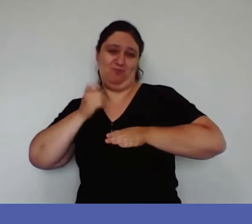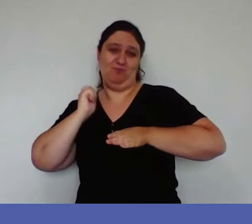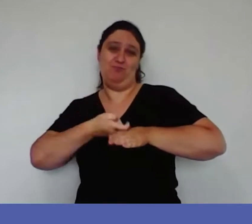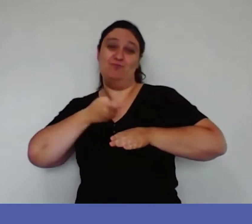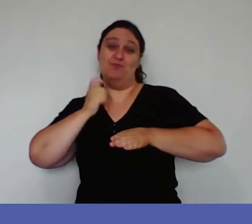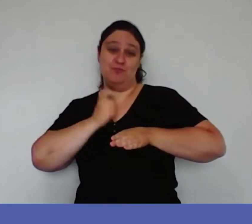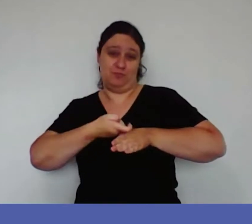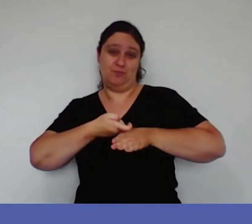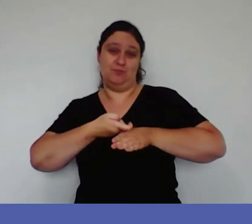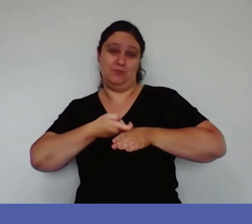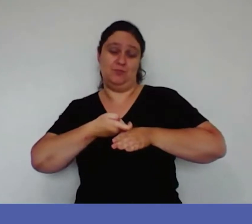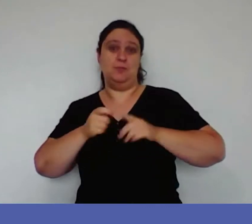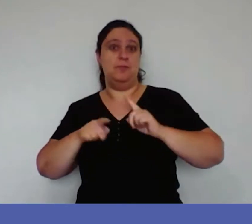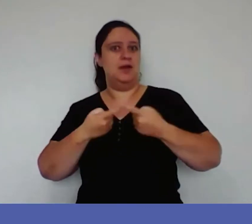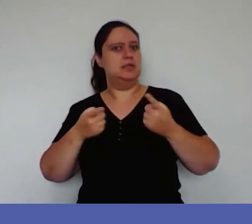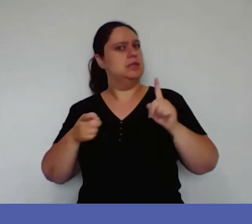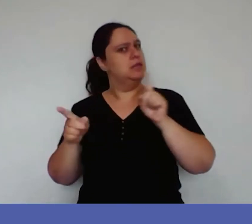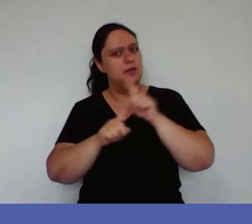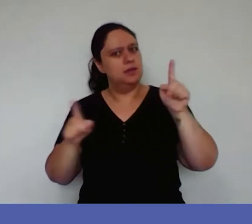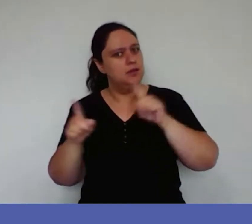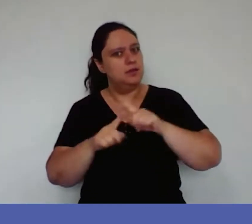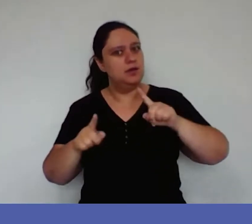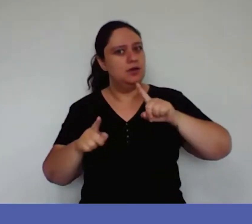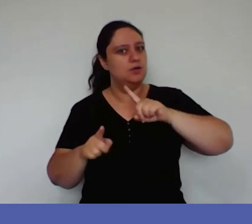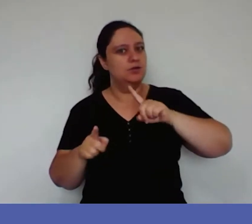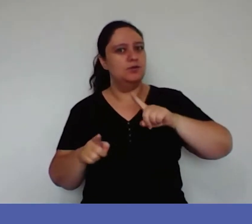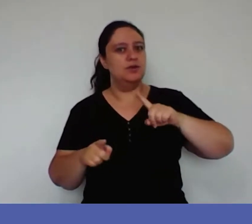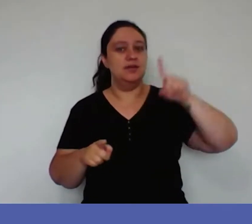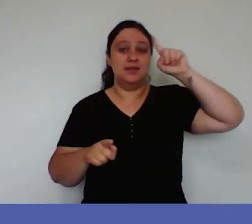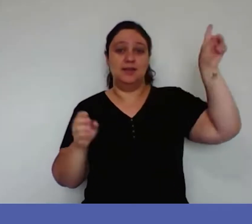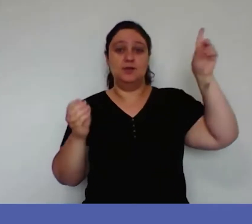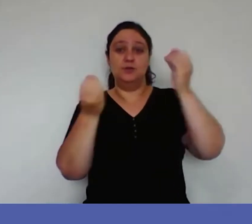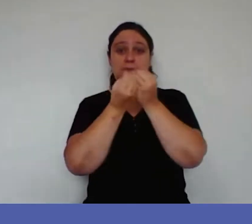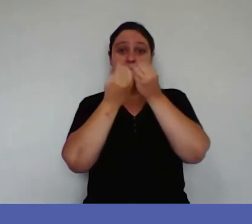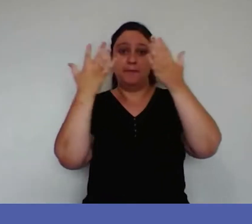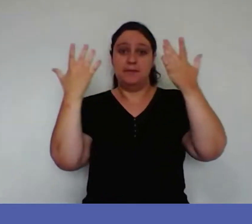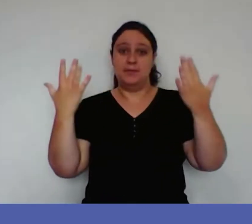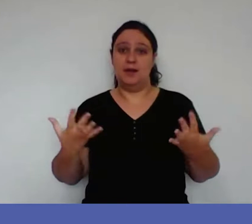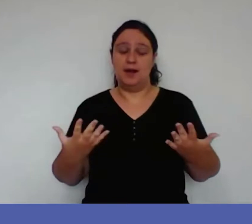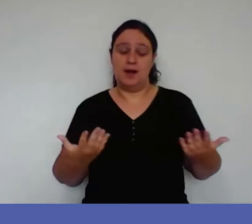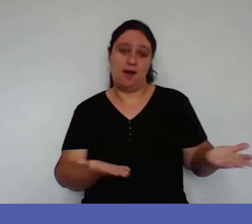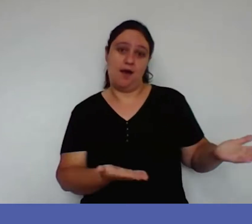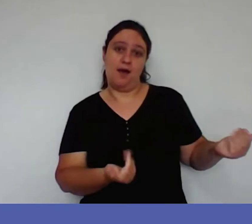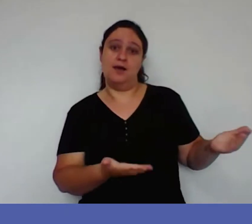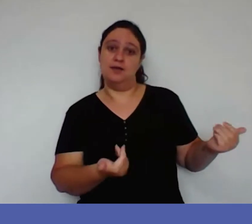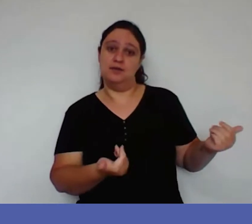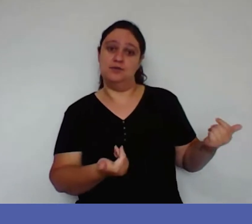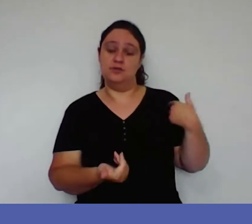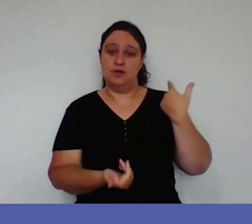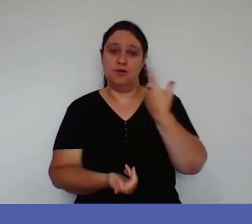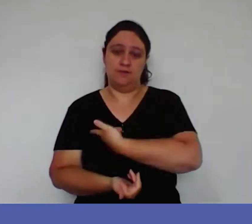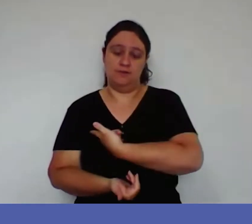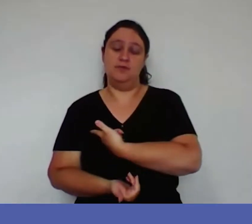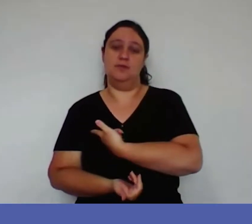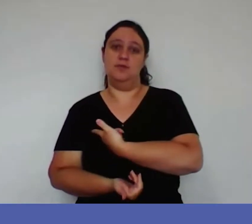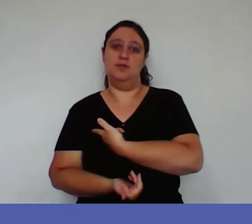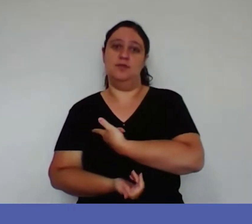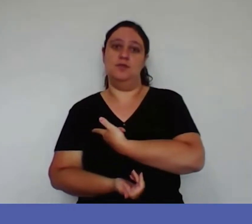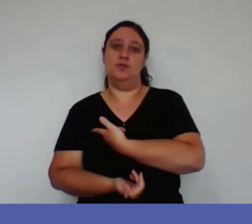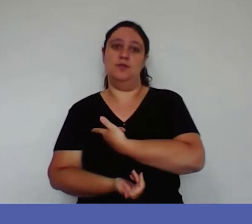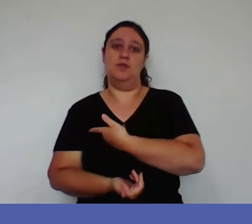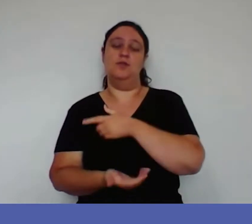Mas não, Deus então fez um milagre entre os jovens do nosso meio. Deus começou